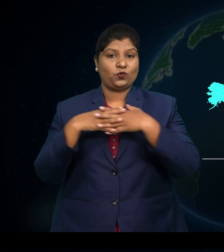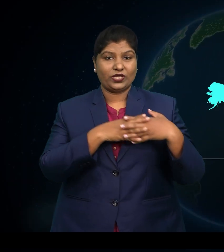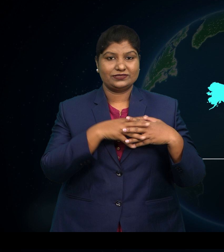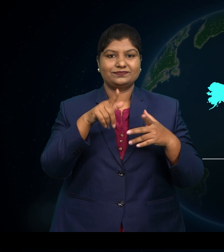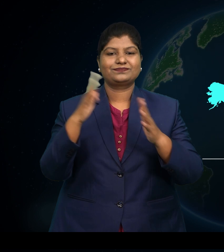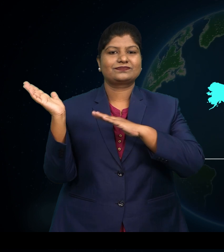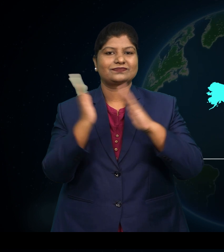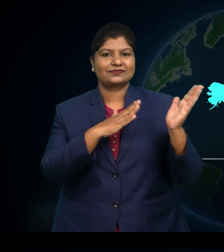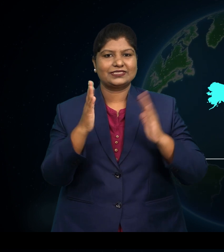వెస్టర్లీస్.